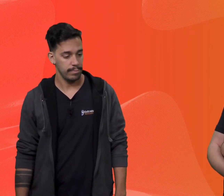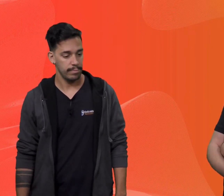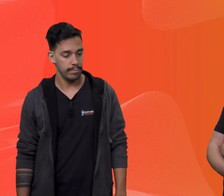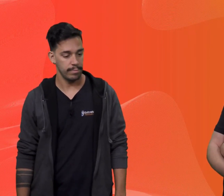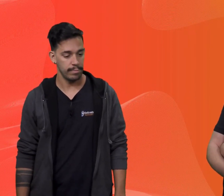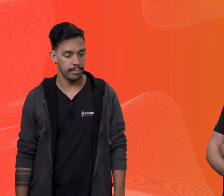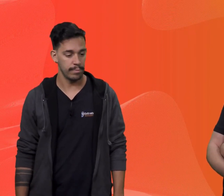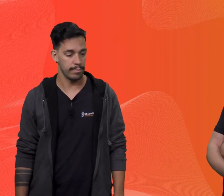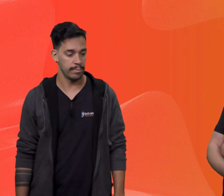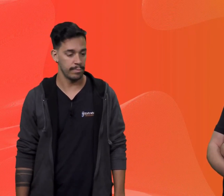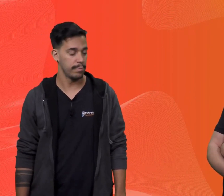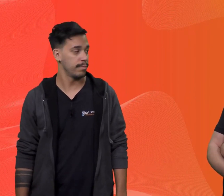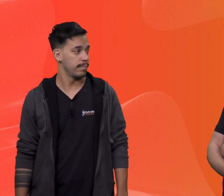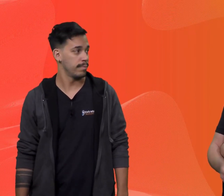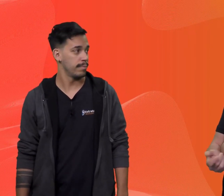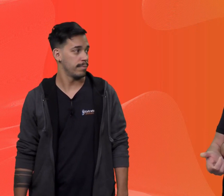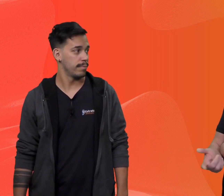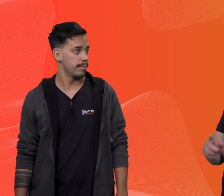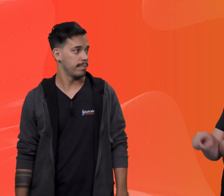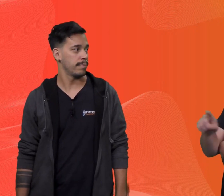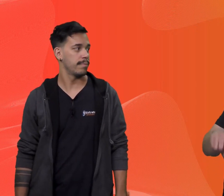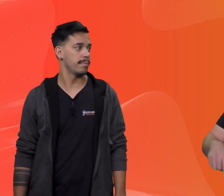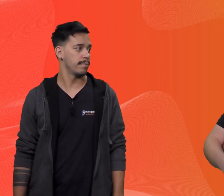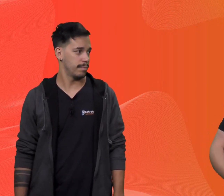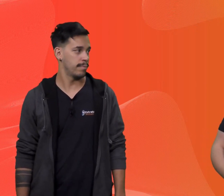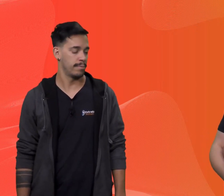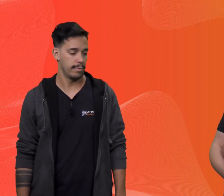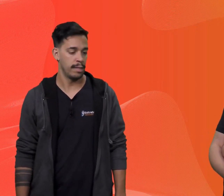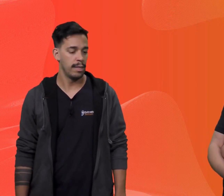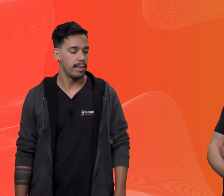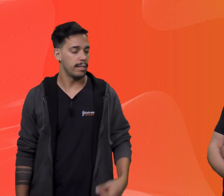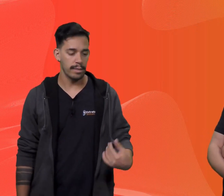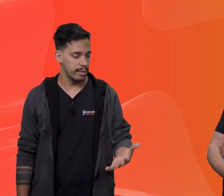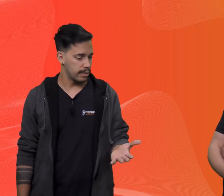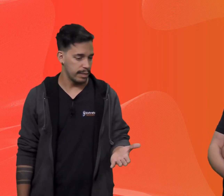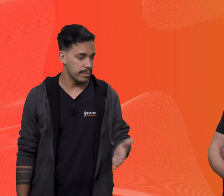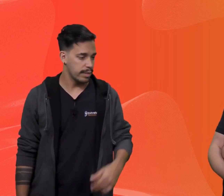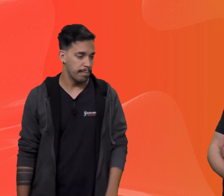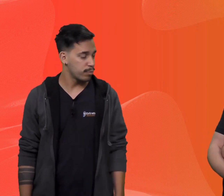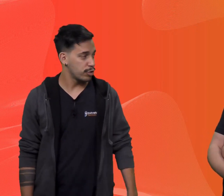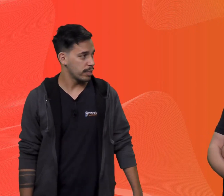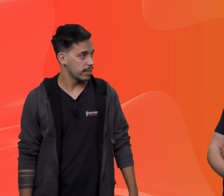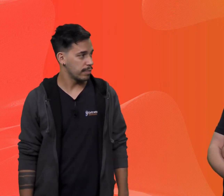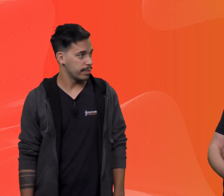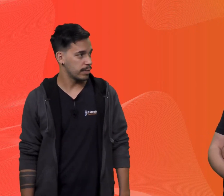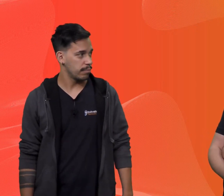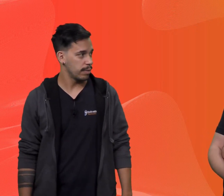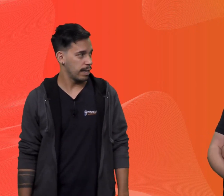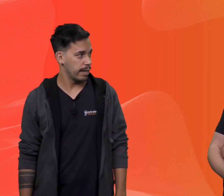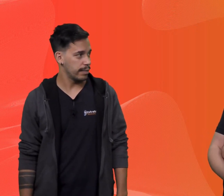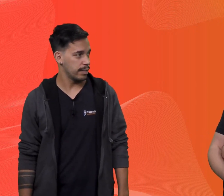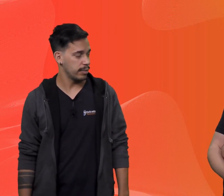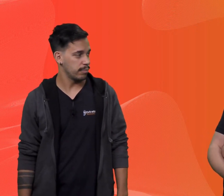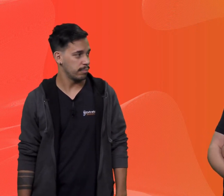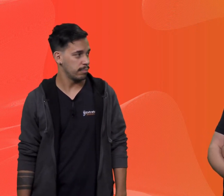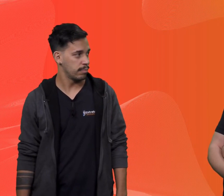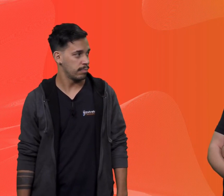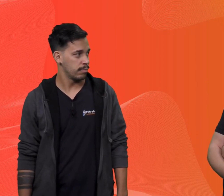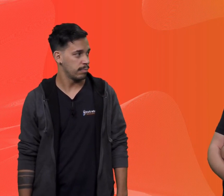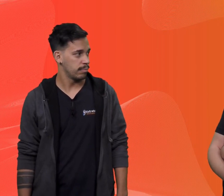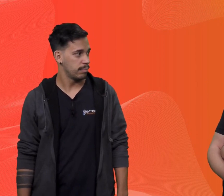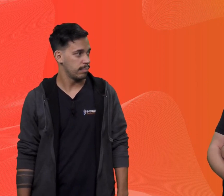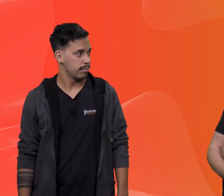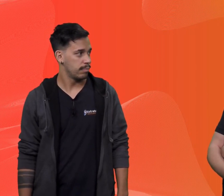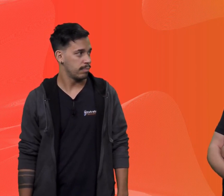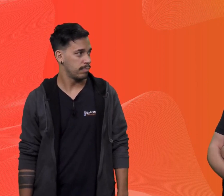Porque peso é definido como produto da massa pela gravidade do local. Nesse tempo não tinha essa definição? Ela é recente? Tinha, mas